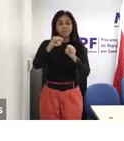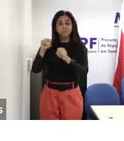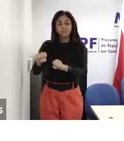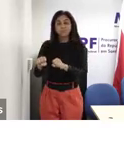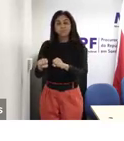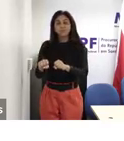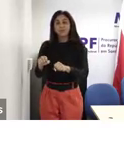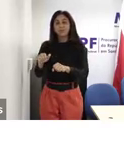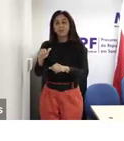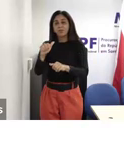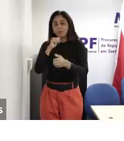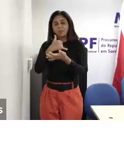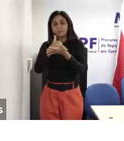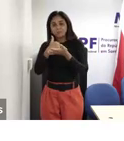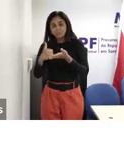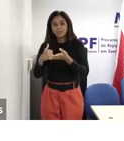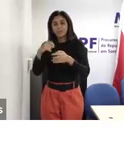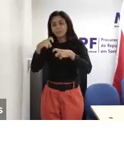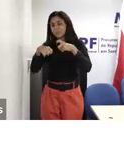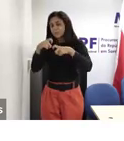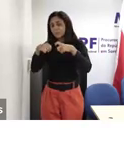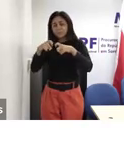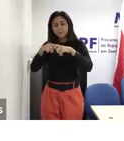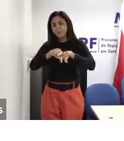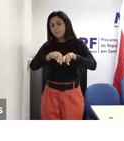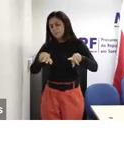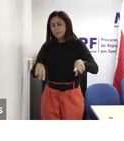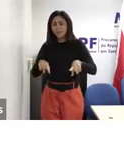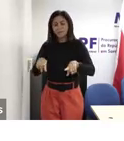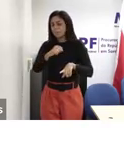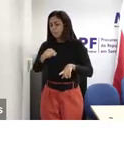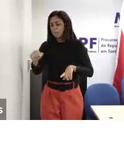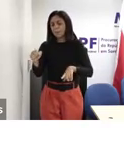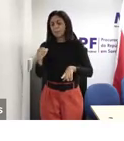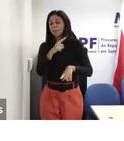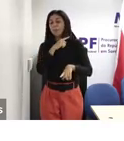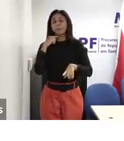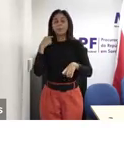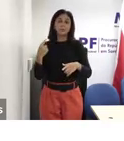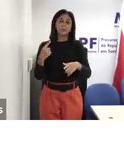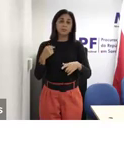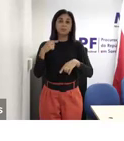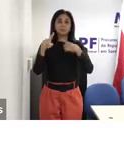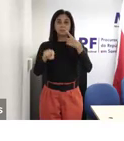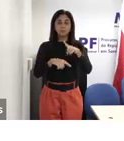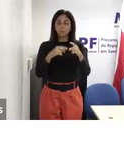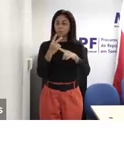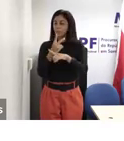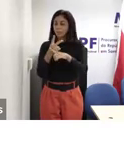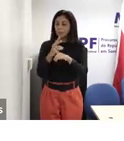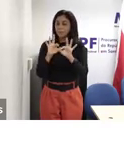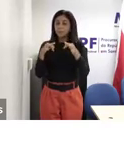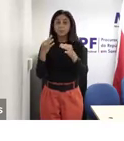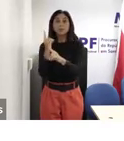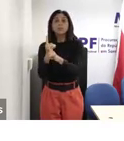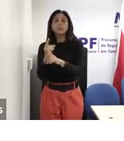foi violentada sexualmente foi morta a família já encontrou o corpo em estado de decomposição e o que é